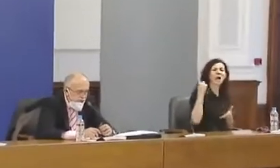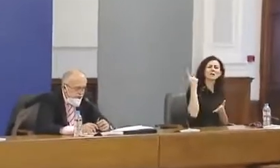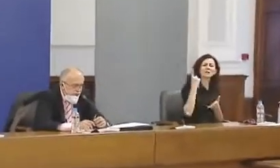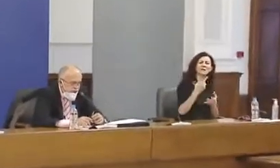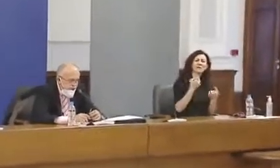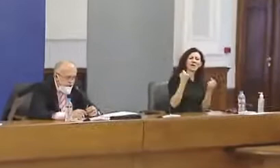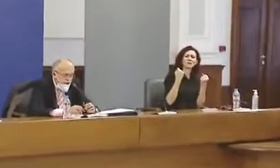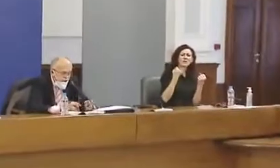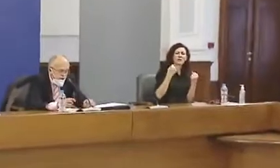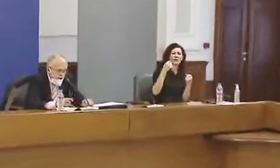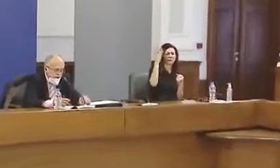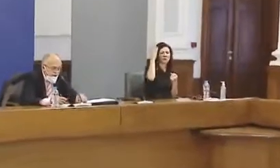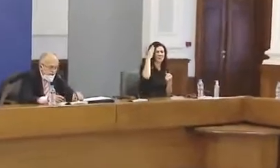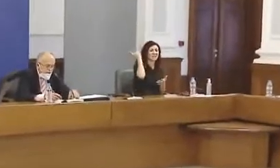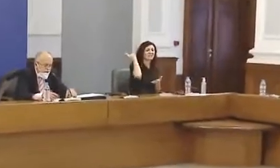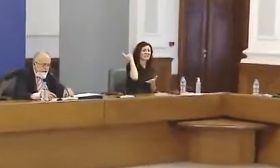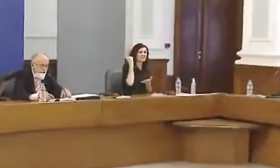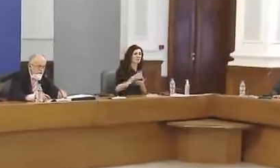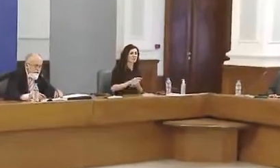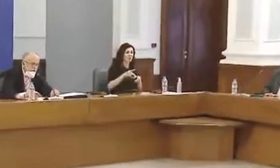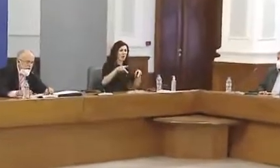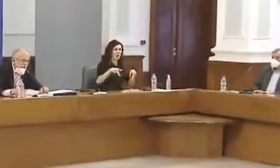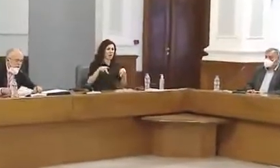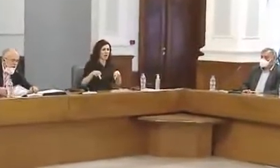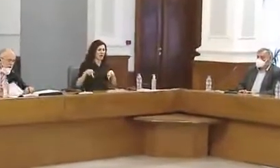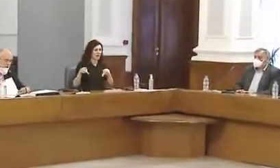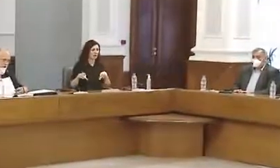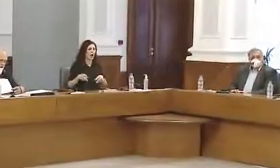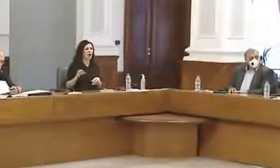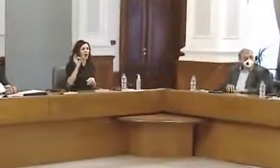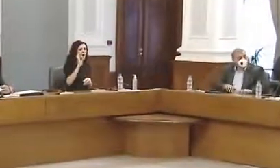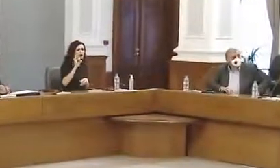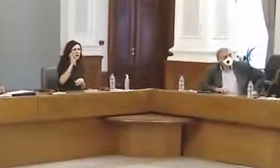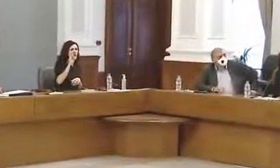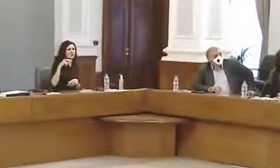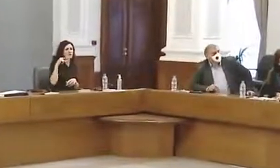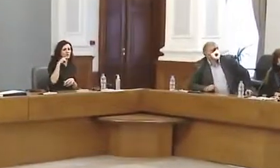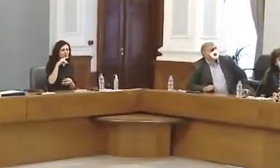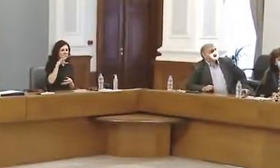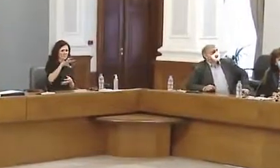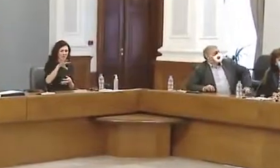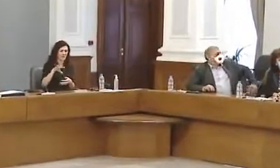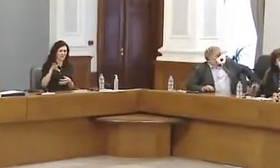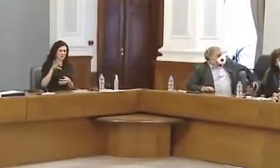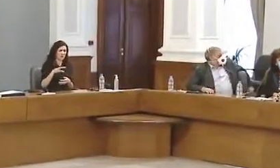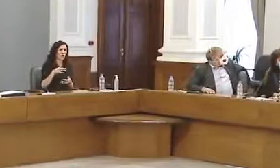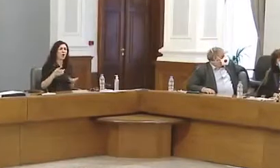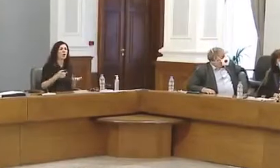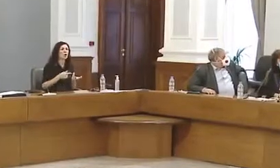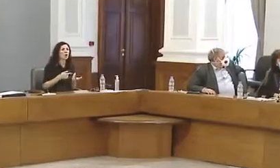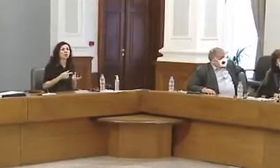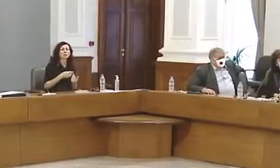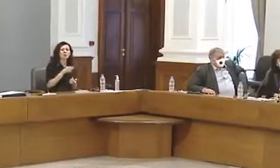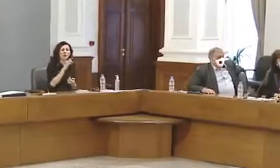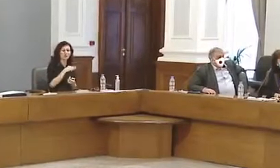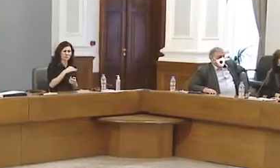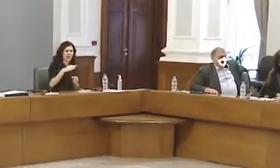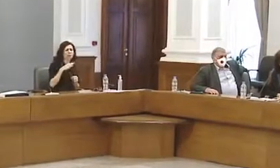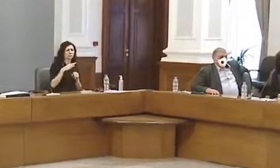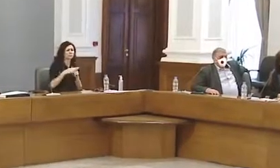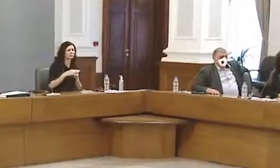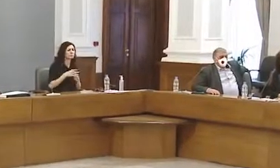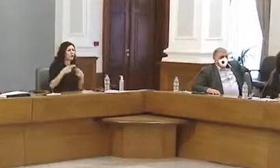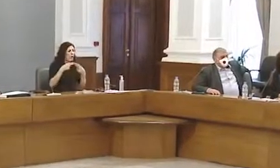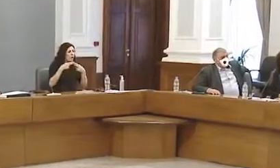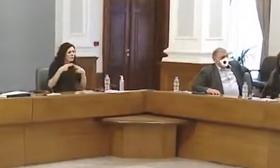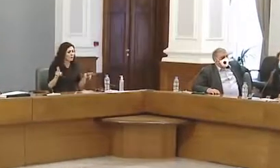министър за задължителния брой легла в болниците в оранжеви и червени зони. Колко все пак са успели към този момент да